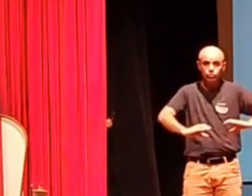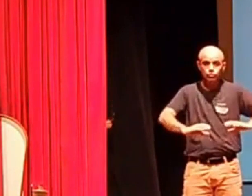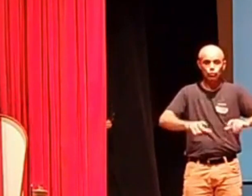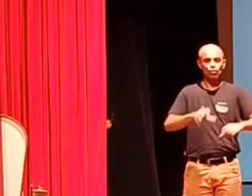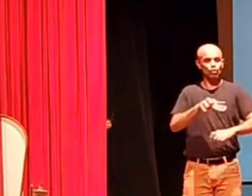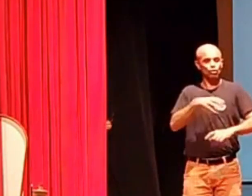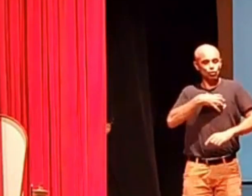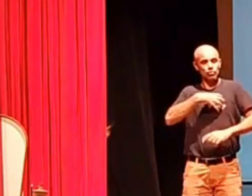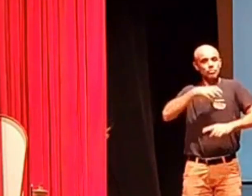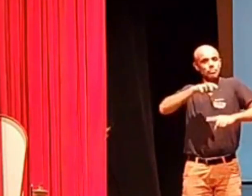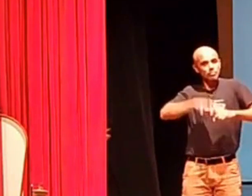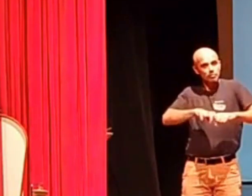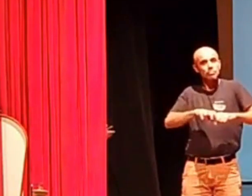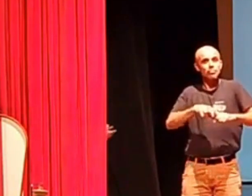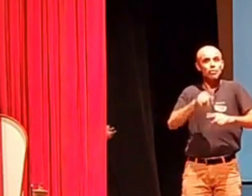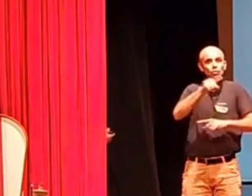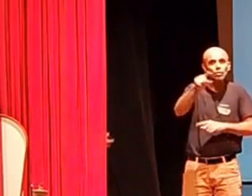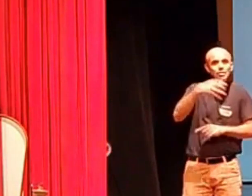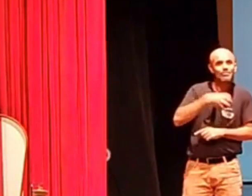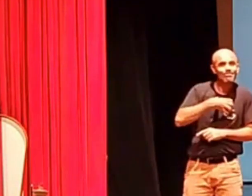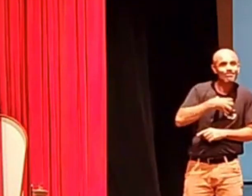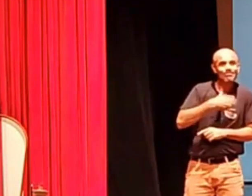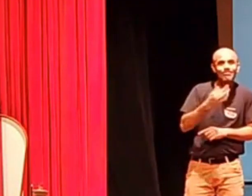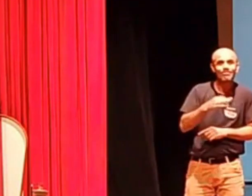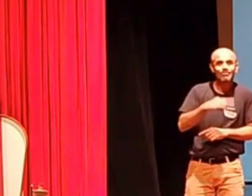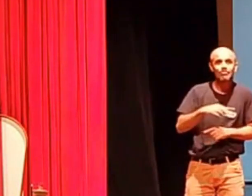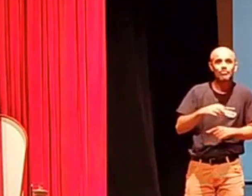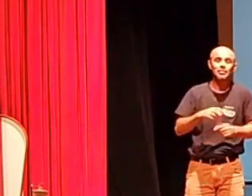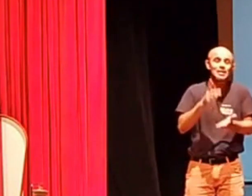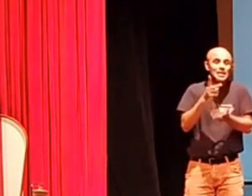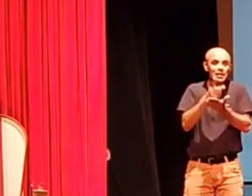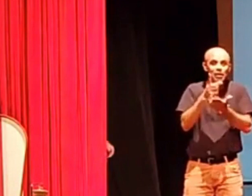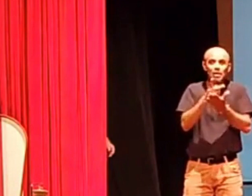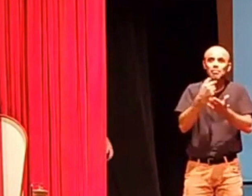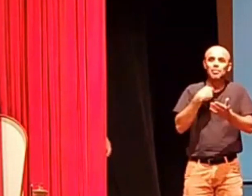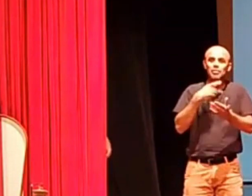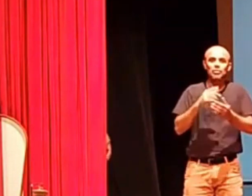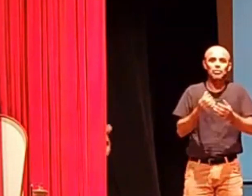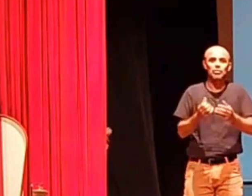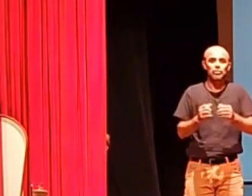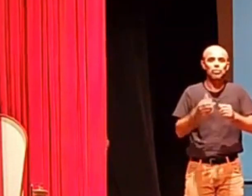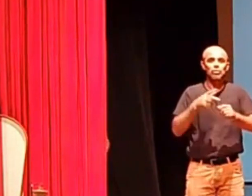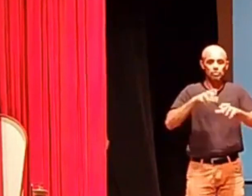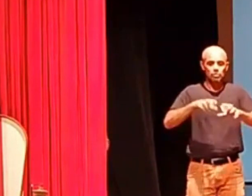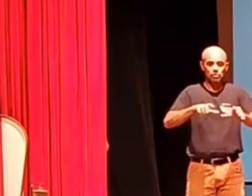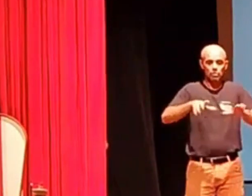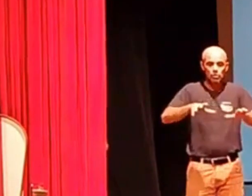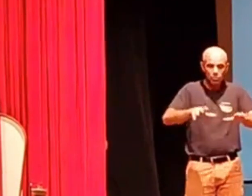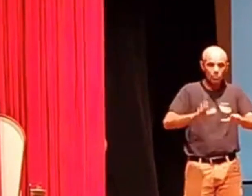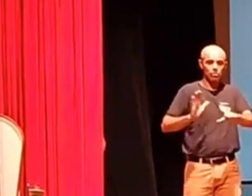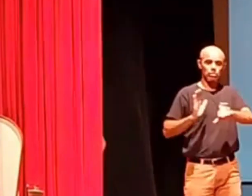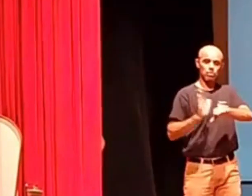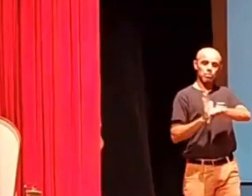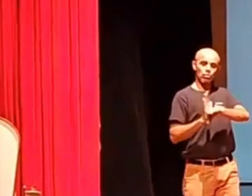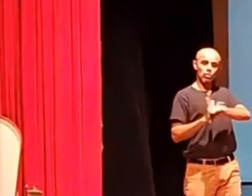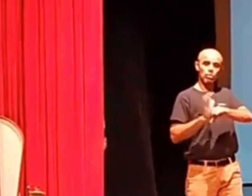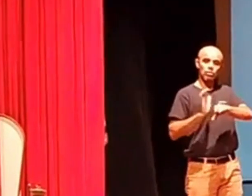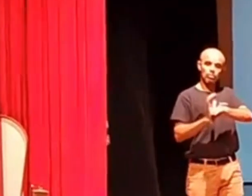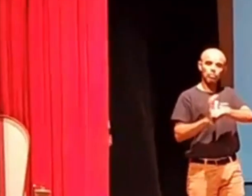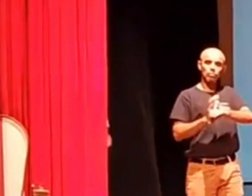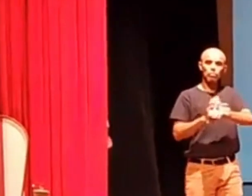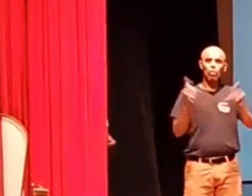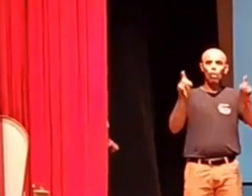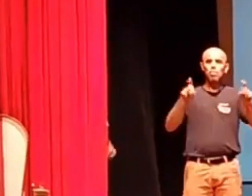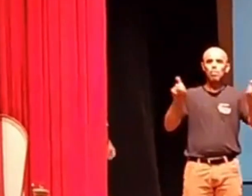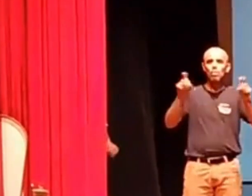posicionamento. Então, para você que tem essa dor, o ideal é sempre que você tenha apoios, se você ficou sentado há muito tempo, computador,